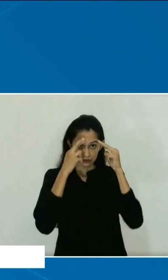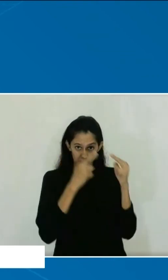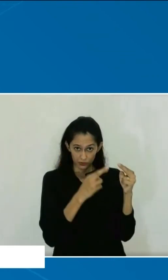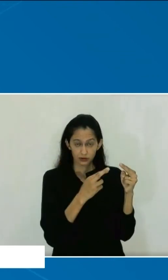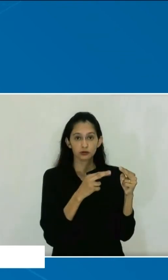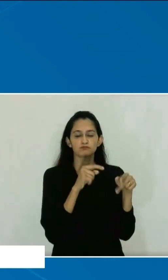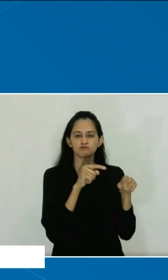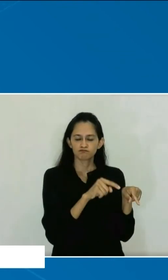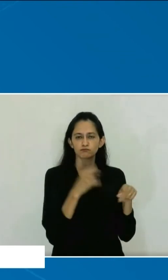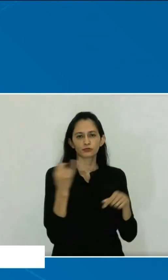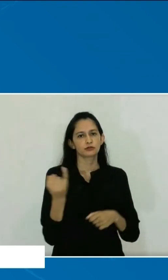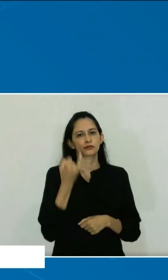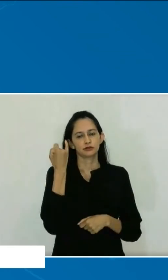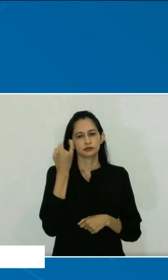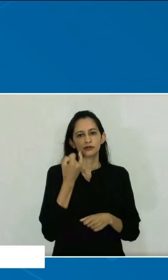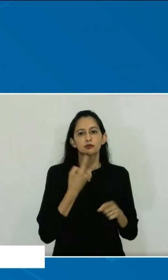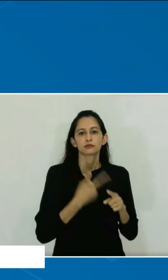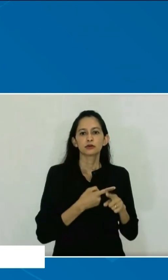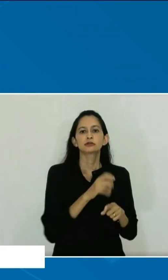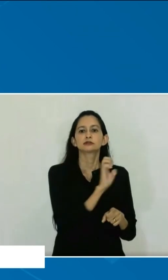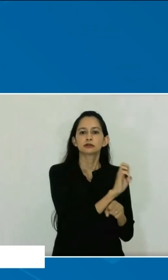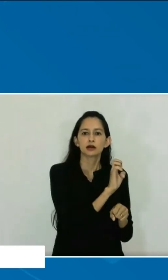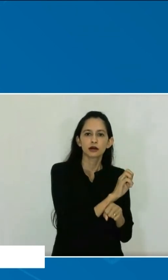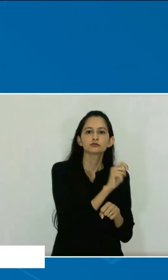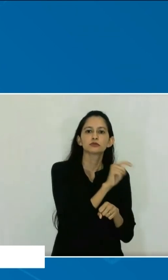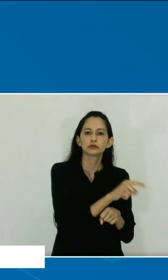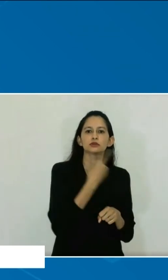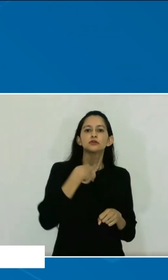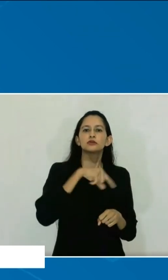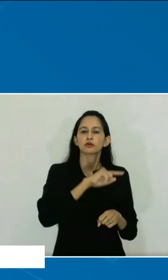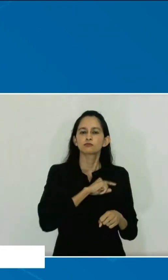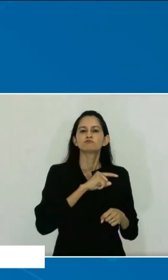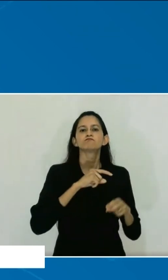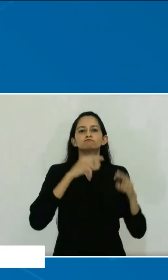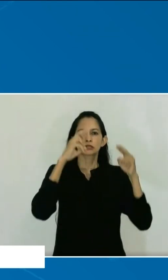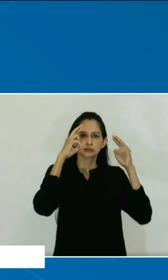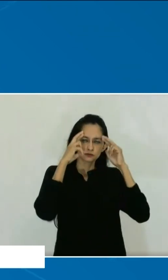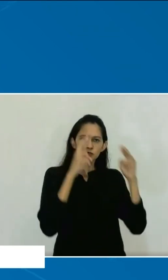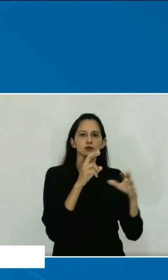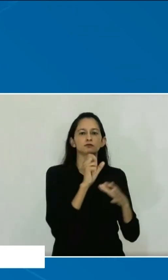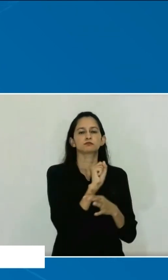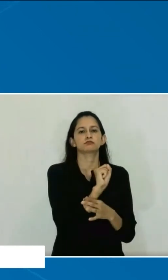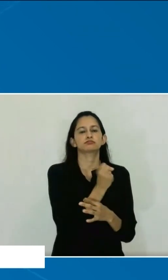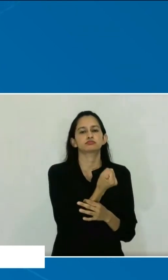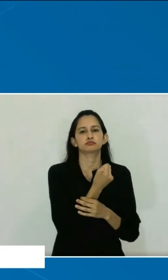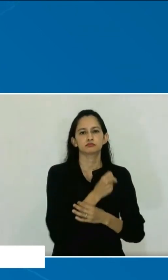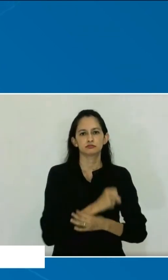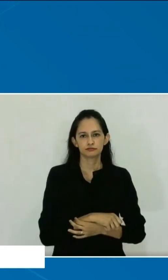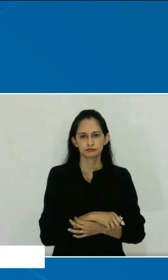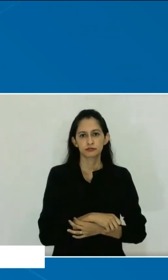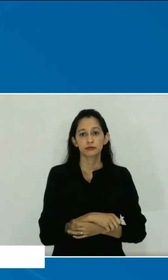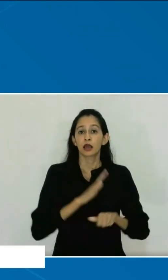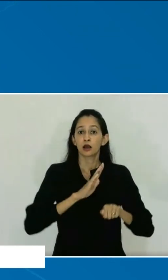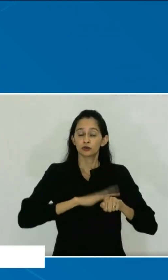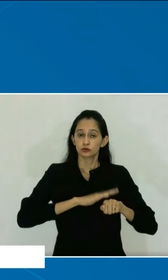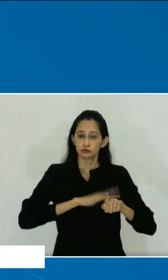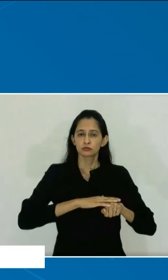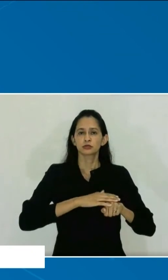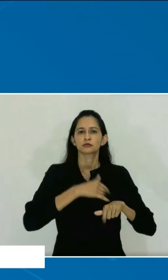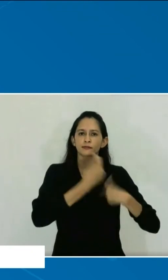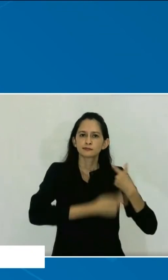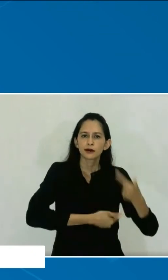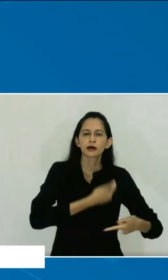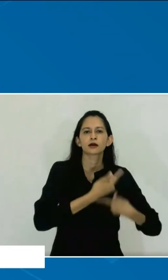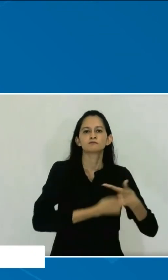grande. Então, nós somos muito defendidos aqui, somos muito respeitados. O protagonismo que tivemos na Covid